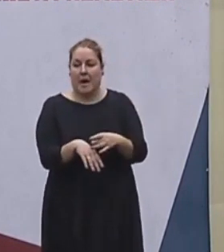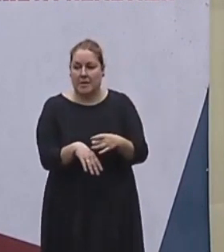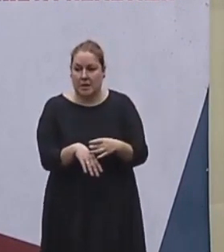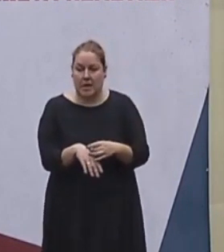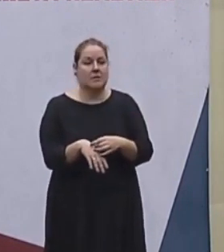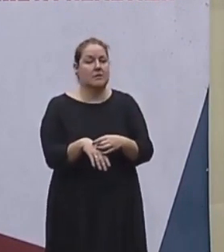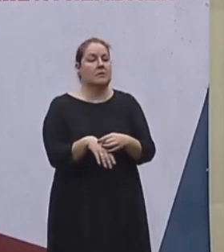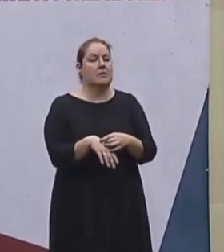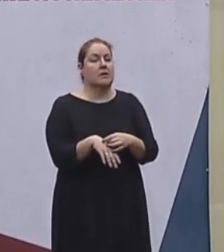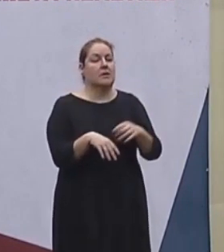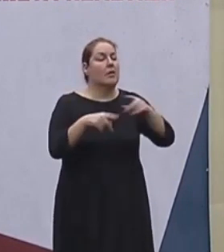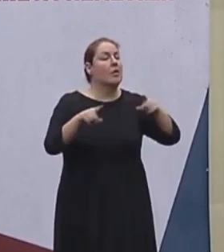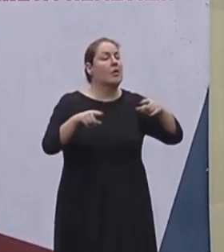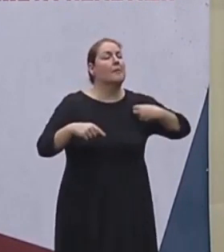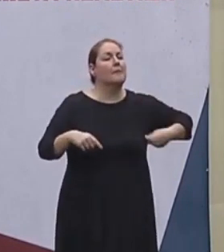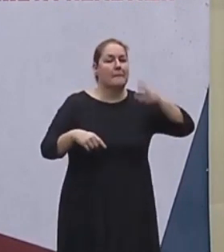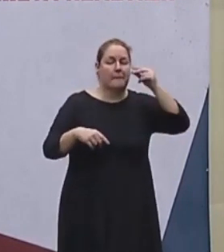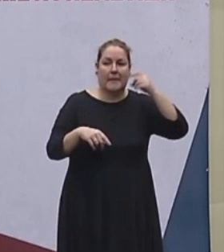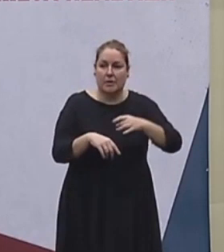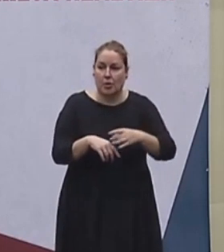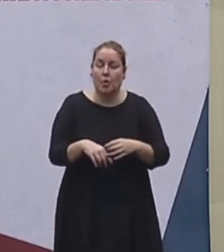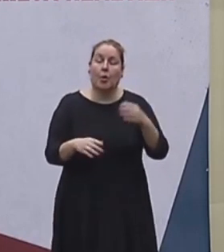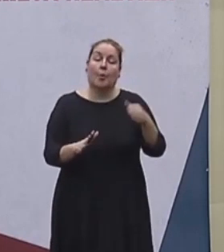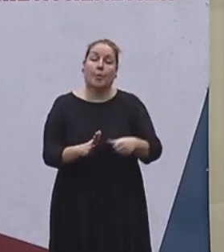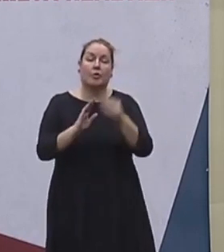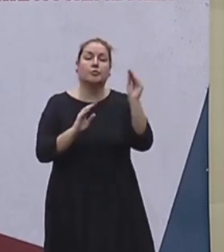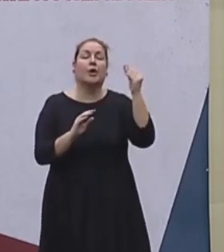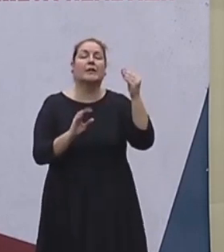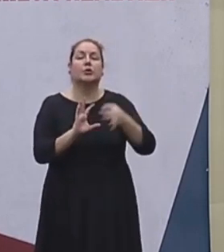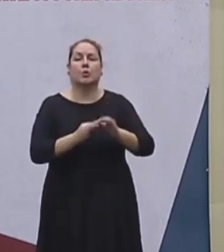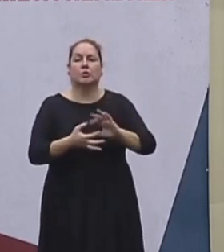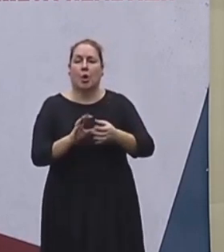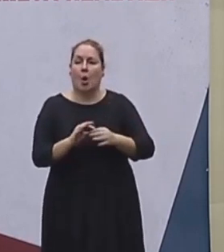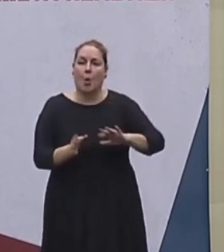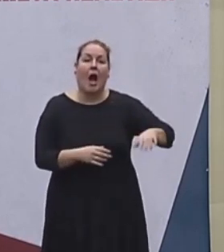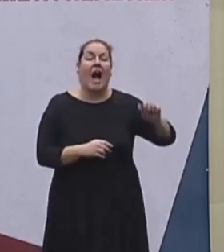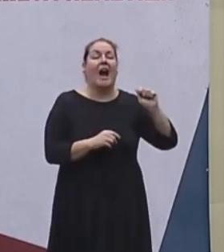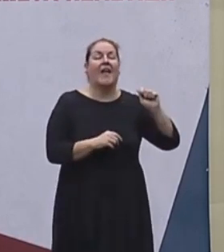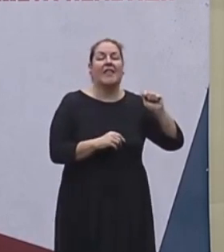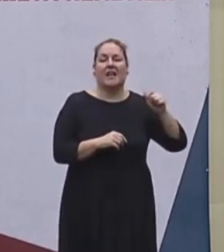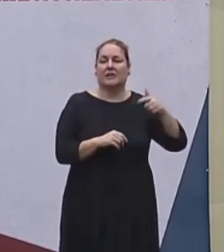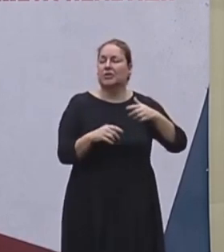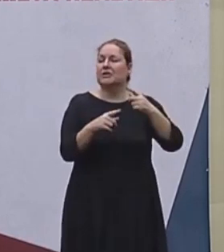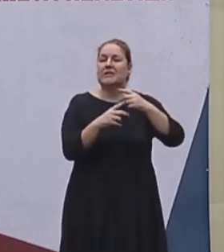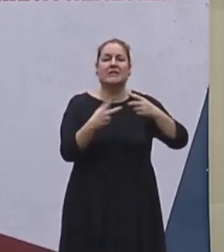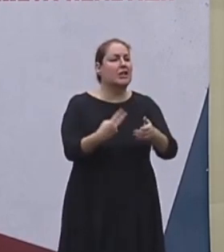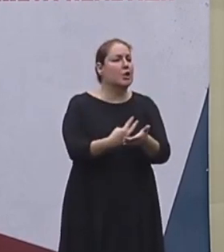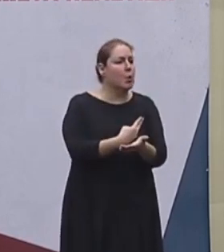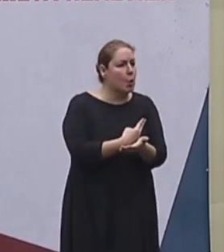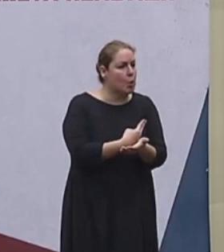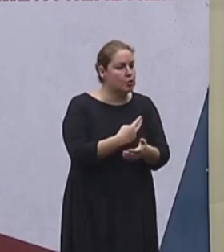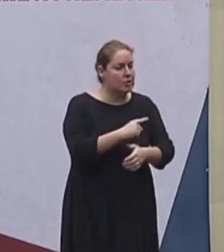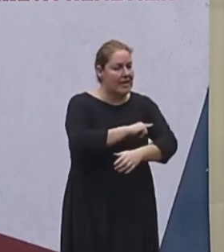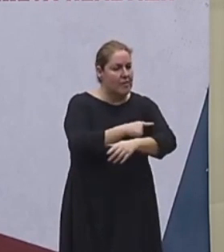στο χορευτικό του Δήμου Πατρέων, πρόεδρος του Πολιτιστικού Συλλόγου Αγιάς. Ο Ανδρέας Σωμάζης, γιατρός χειρούργος επί 40 χρόνια